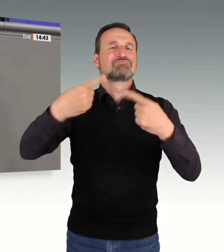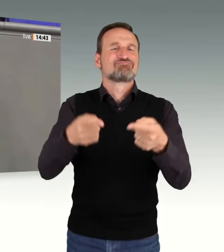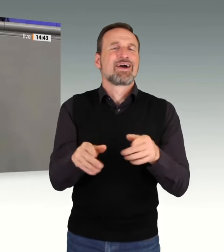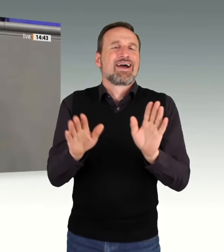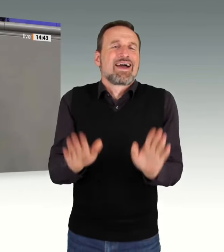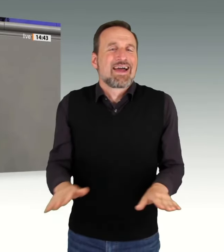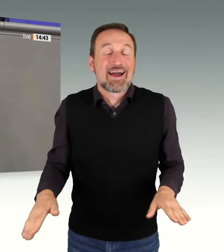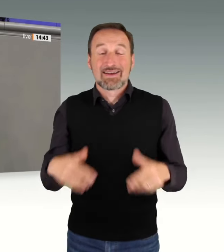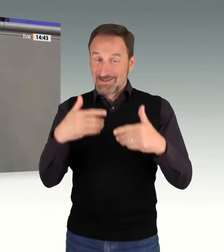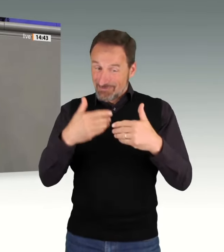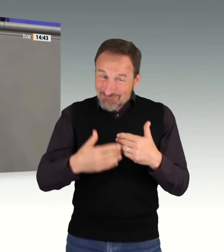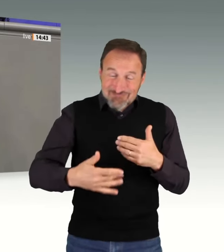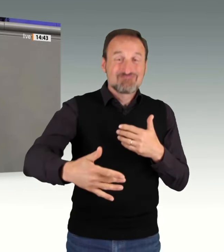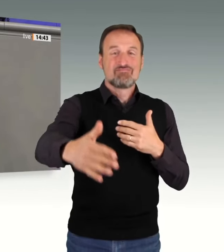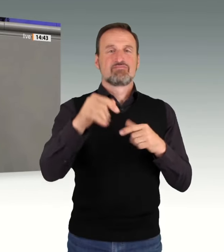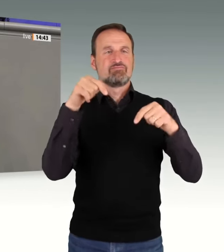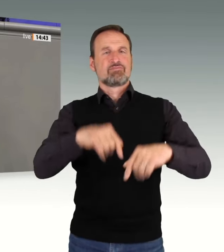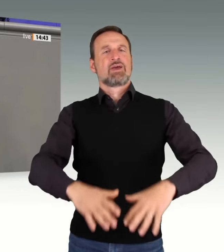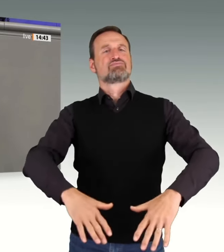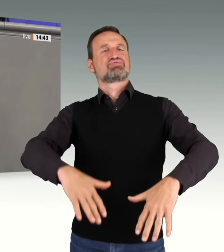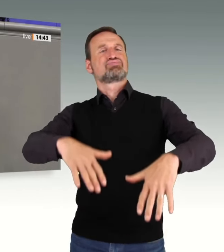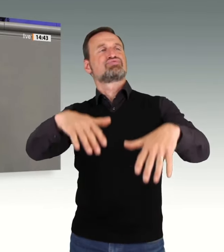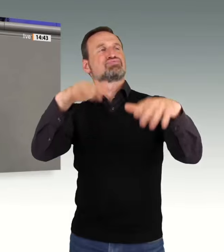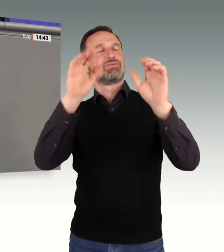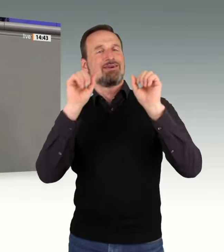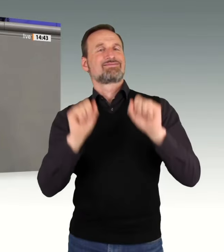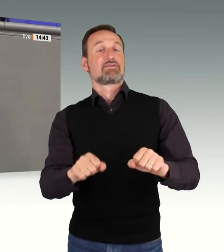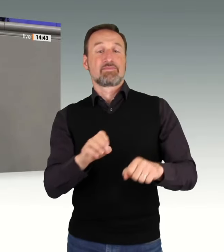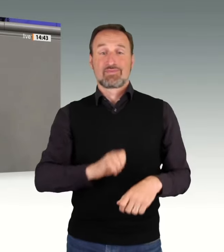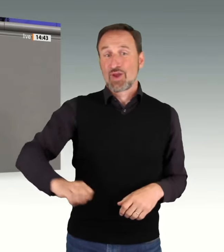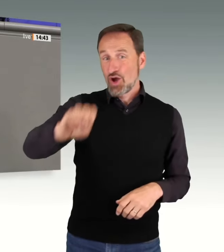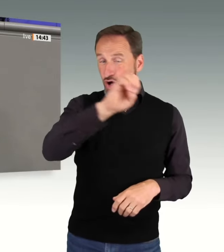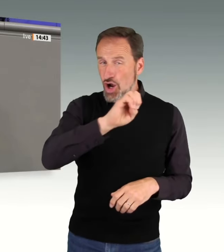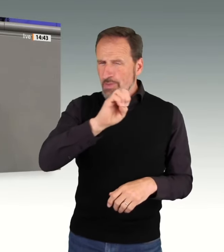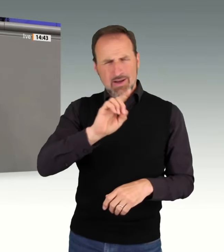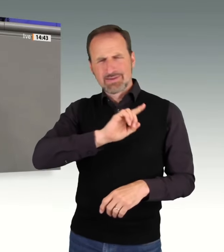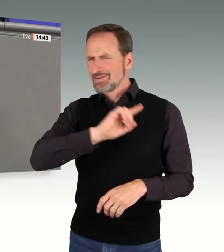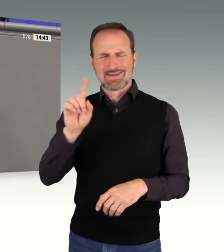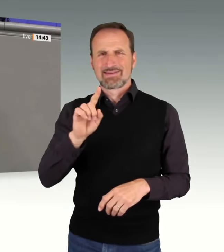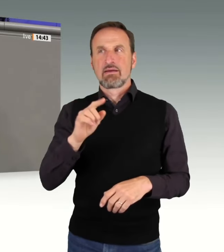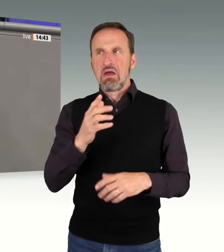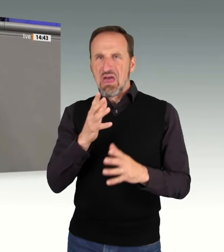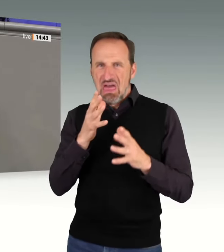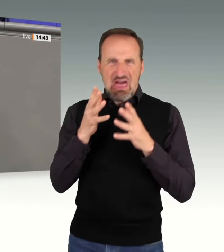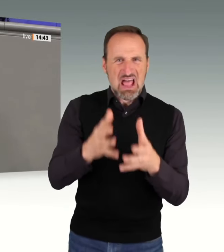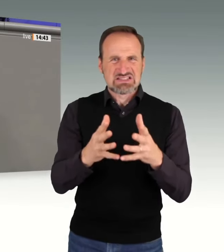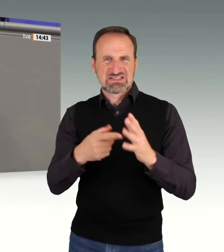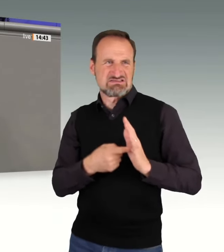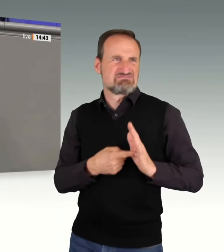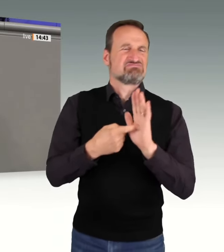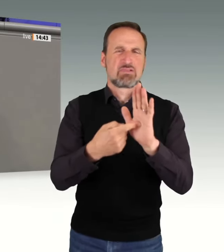erlauben wird, den Hass sich zu verkörpern. Und Europa, das alles tun wird, um diesen